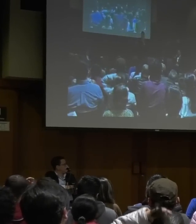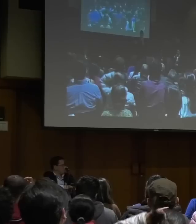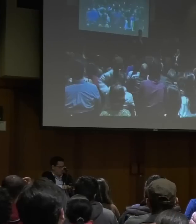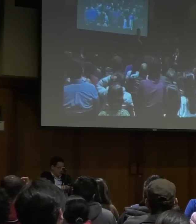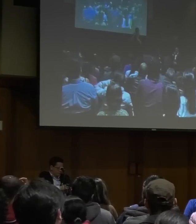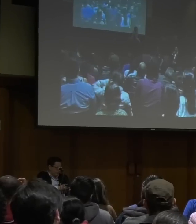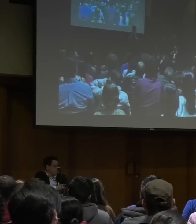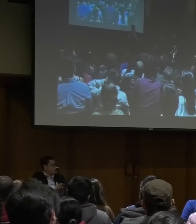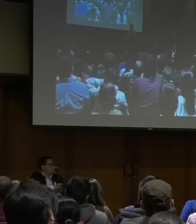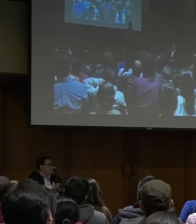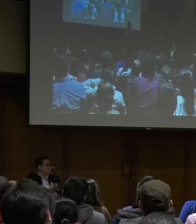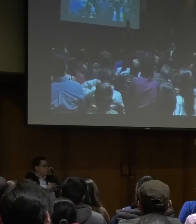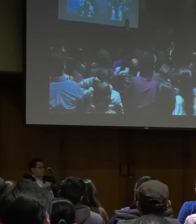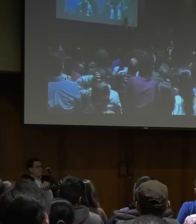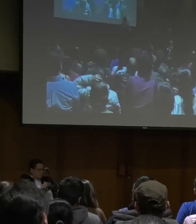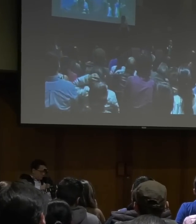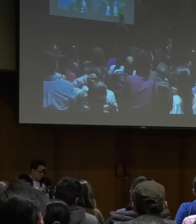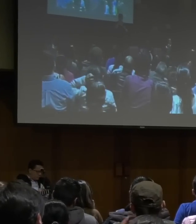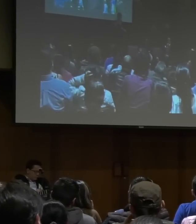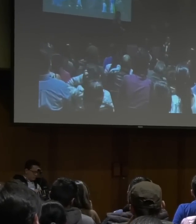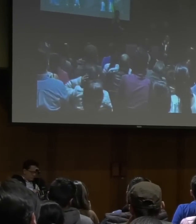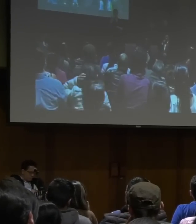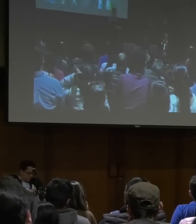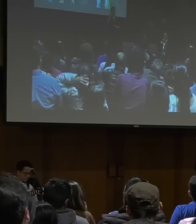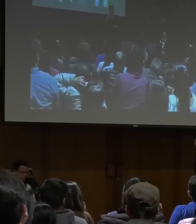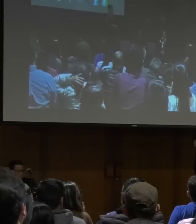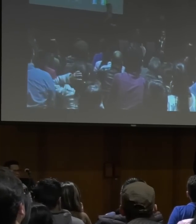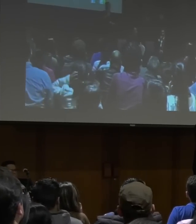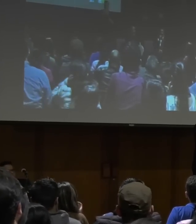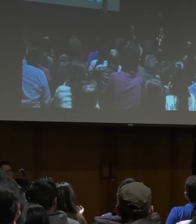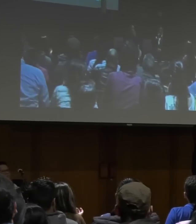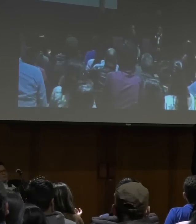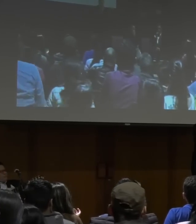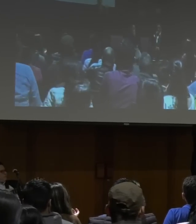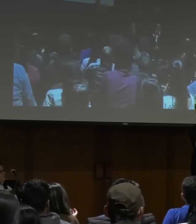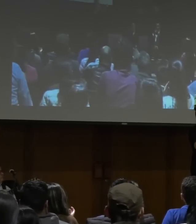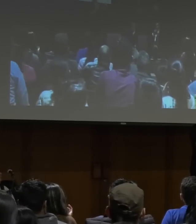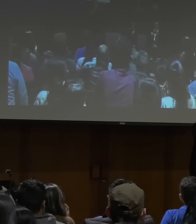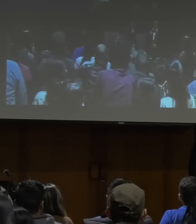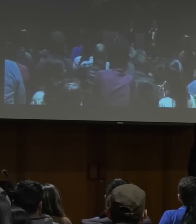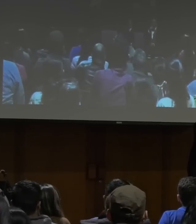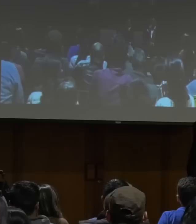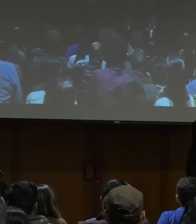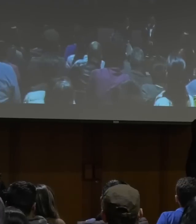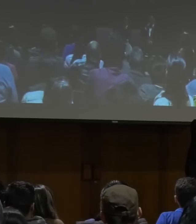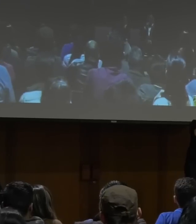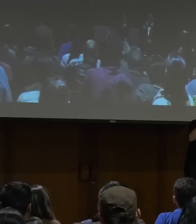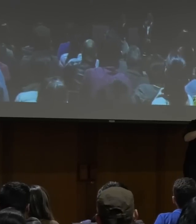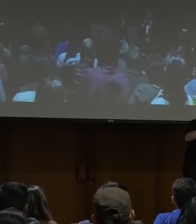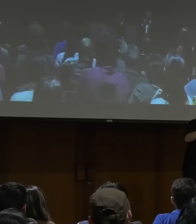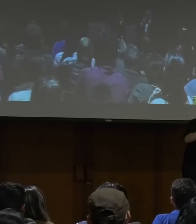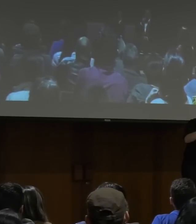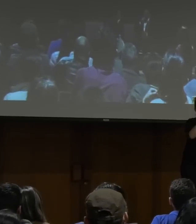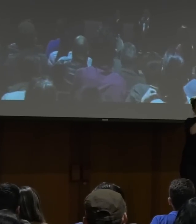que el primer conjunto que mi padre hizo fue con guitarras. con Antonio Braín, Hugo Araujo